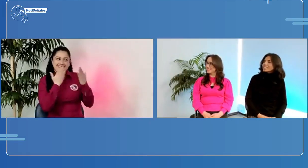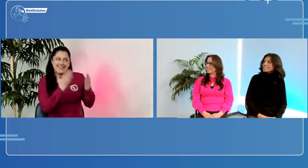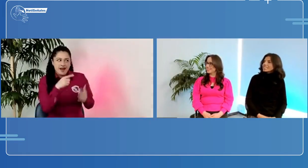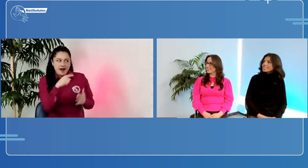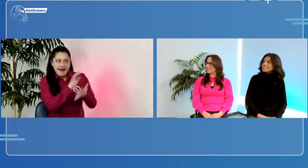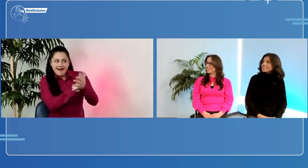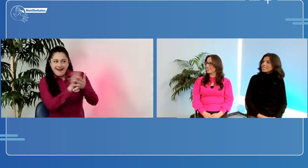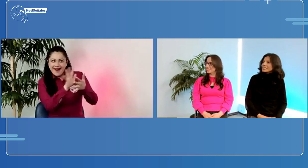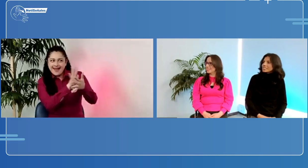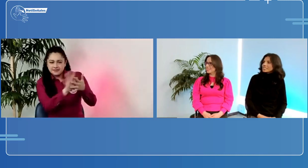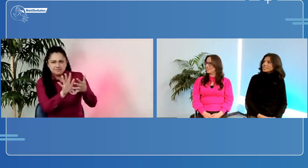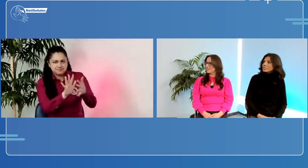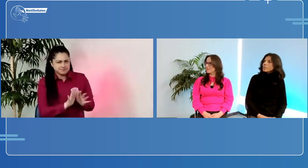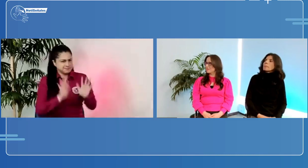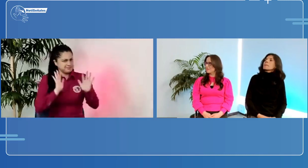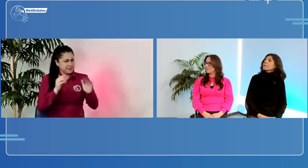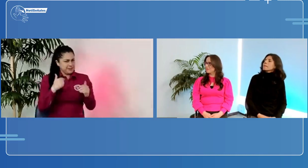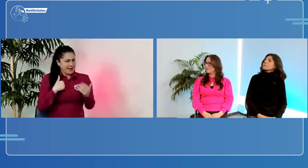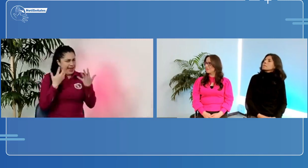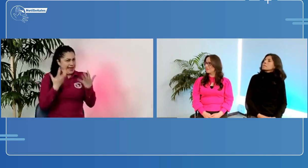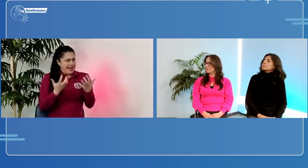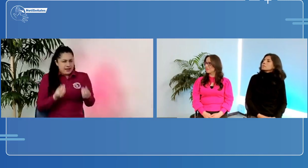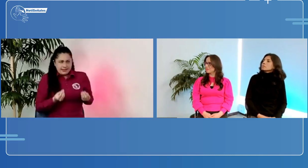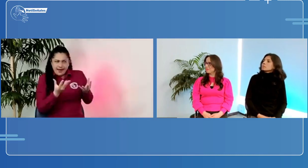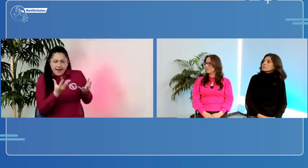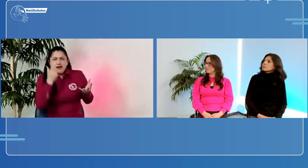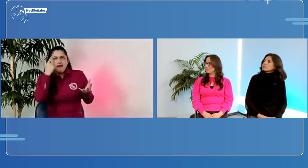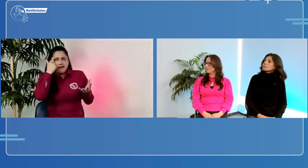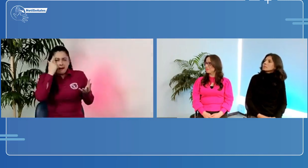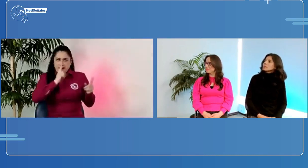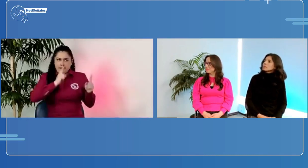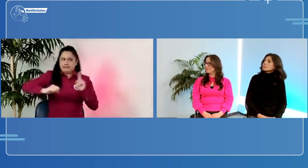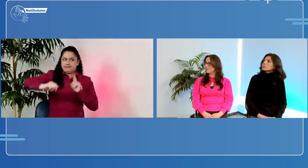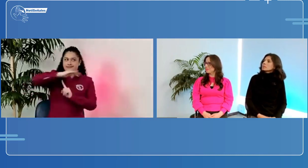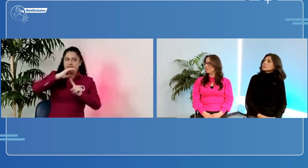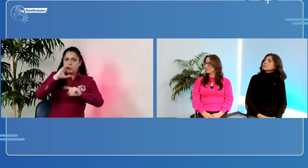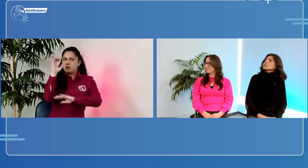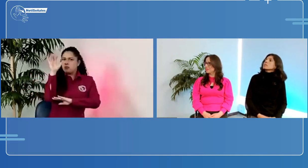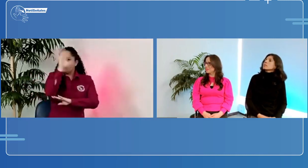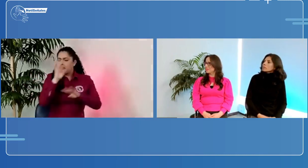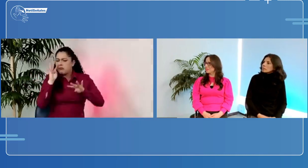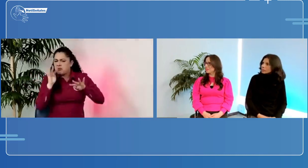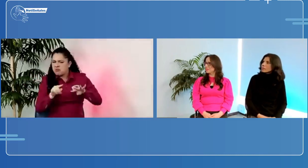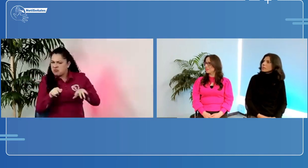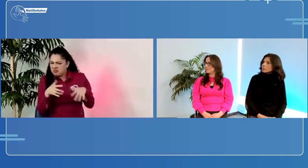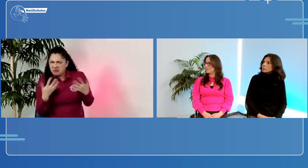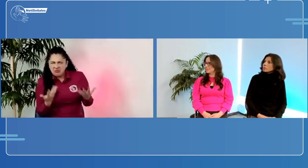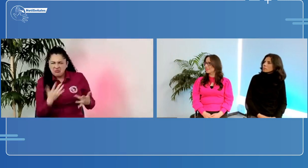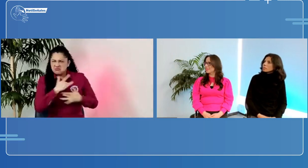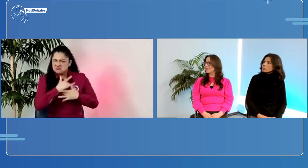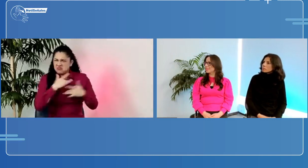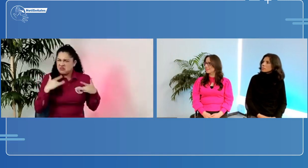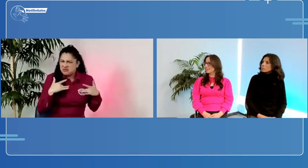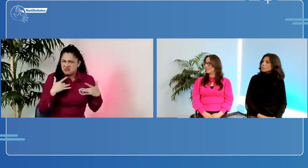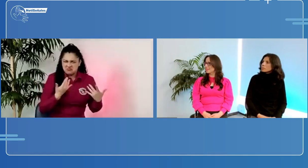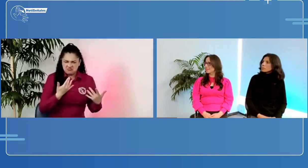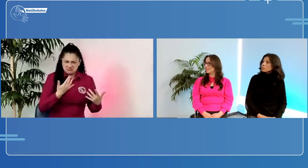Qué bien, muchísimas gracias. Gracias por esa presentación. Y hoy quisiera pues dar un poco de contexto porque estamos en